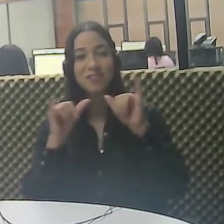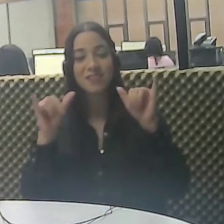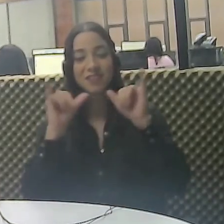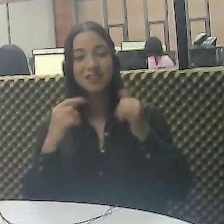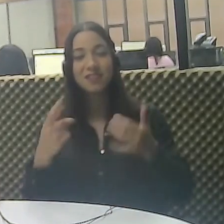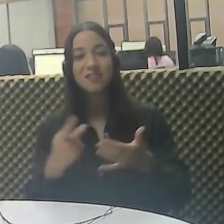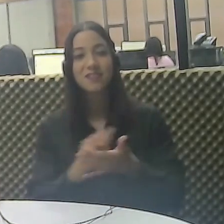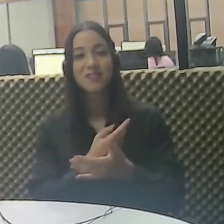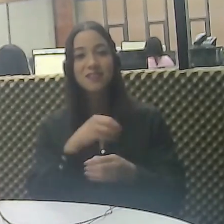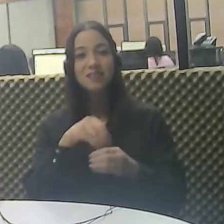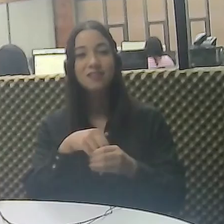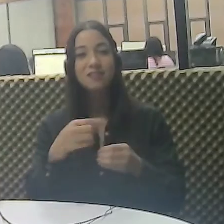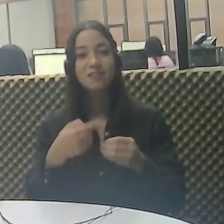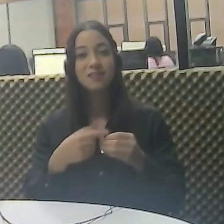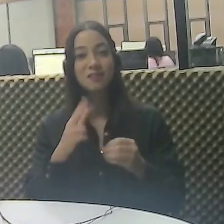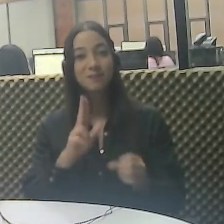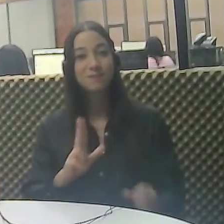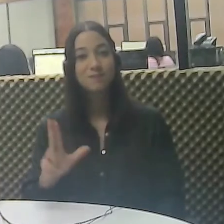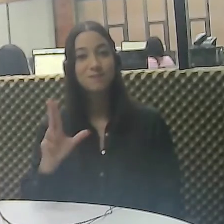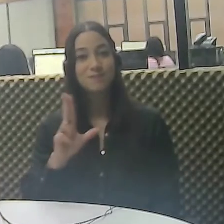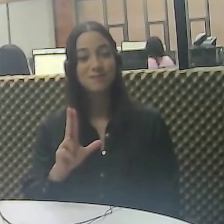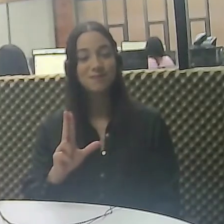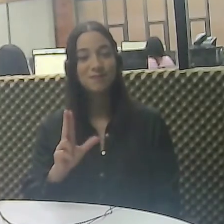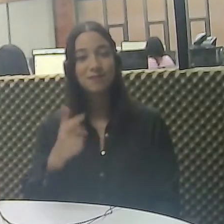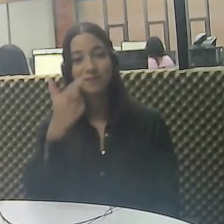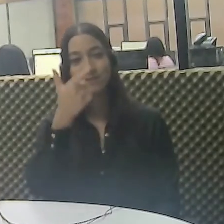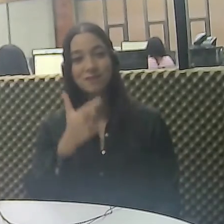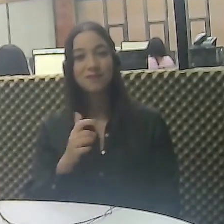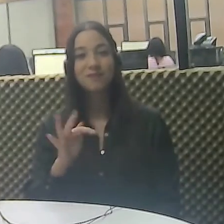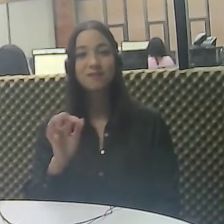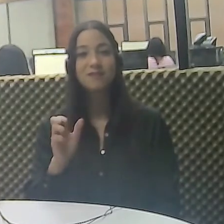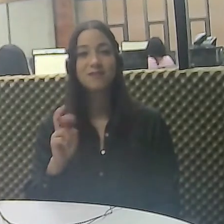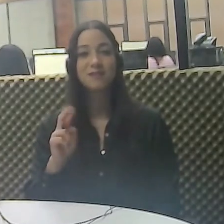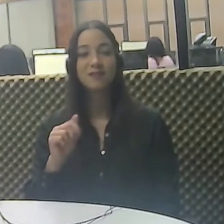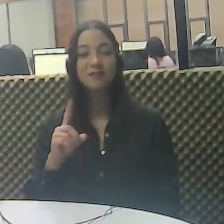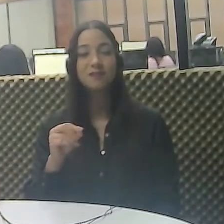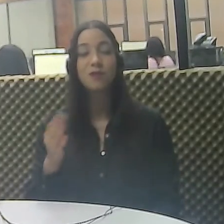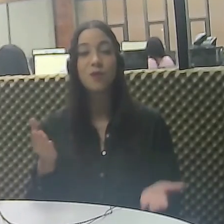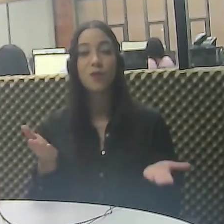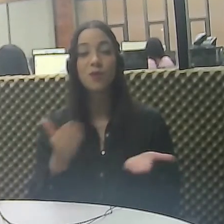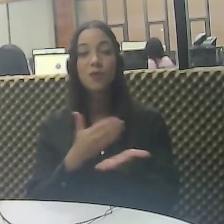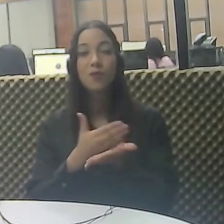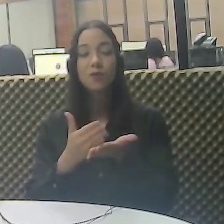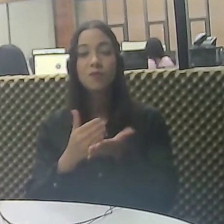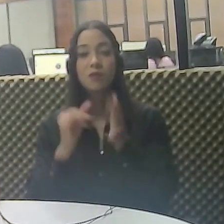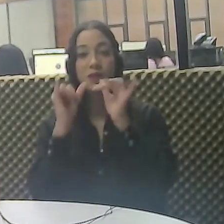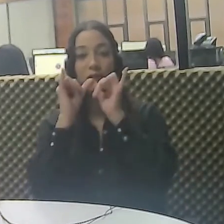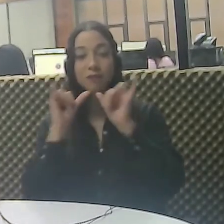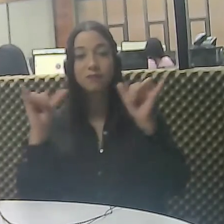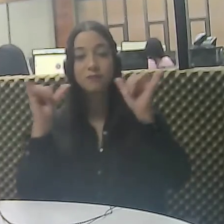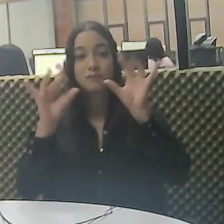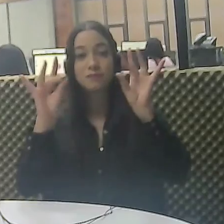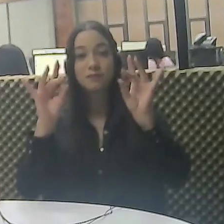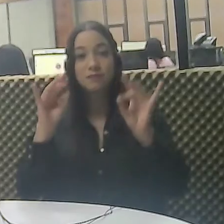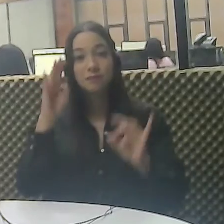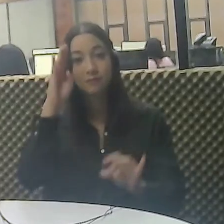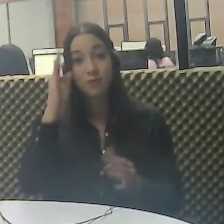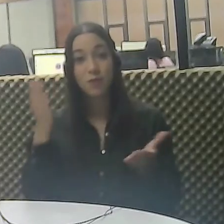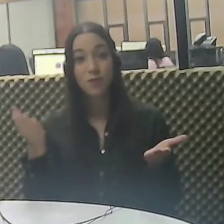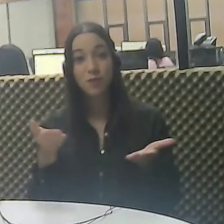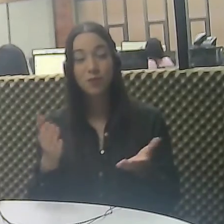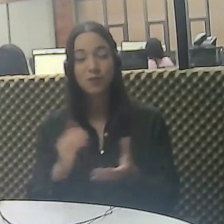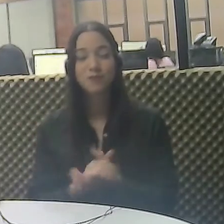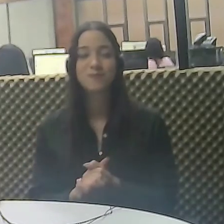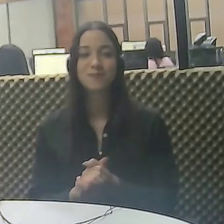notícias sobre o que de fato acontece em Uberlândia eu sou o Fernando Cássio começamos com os destaques da edição de hoje